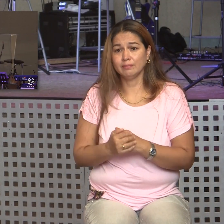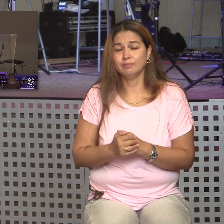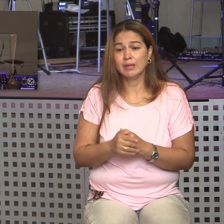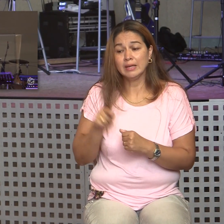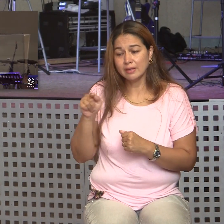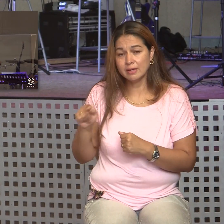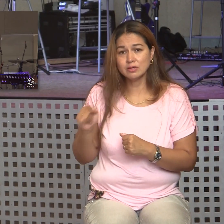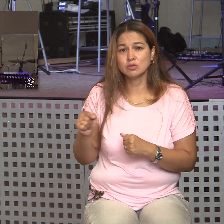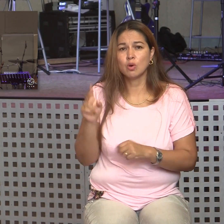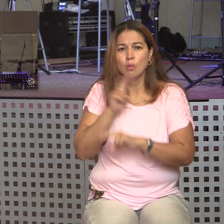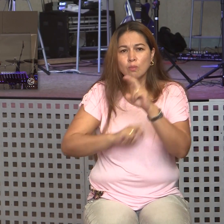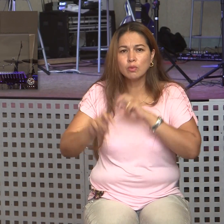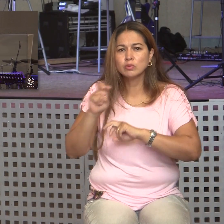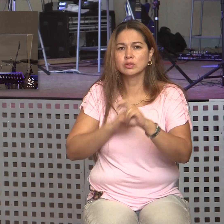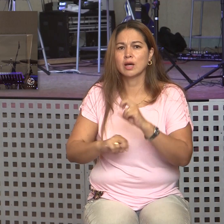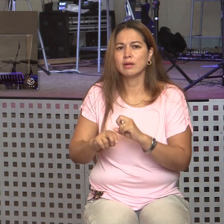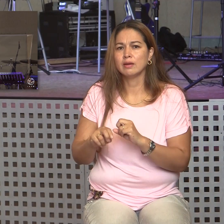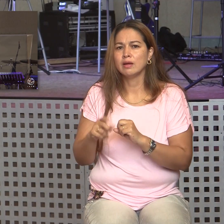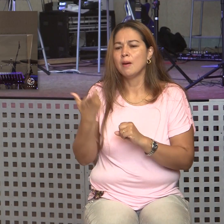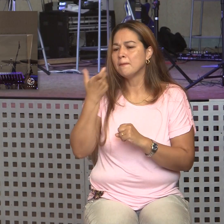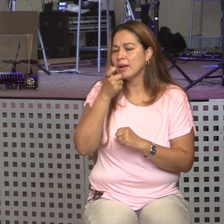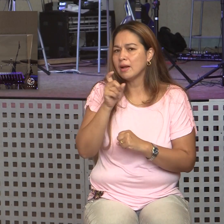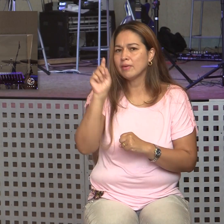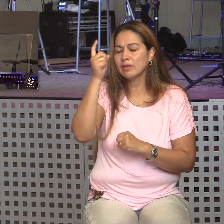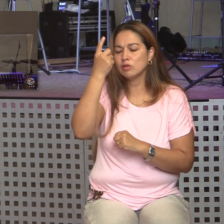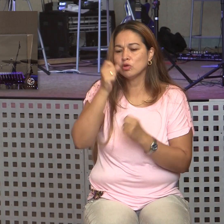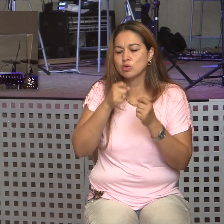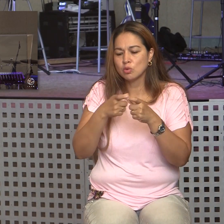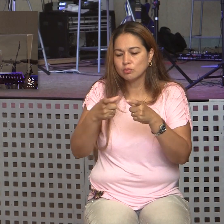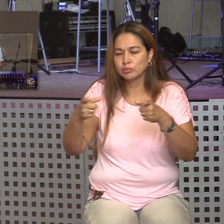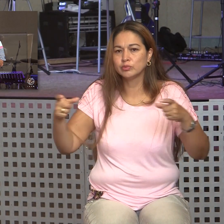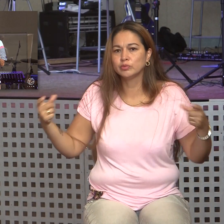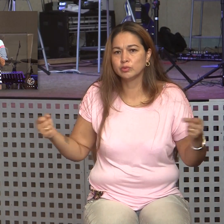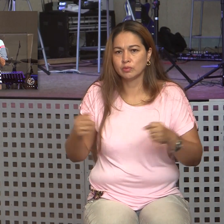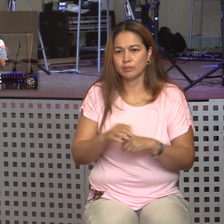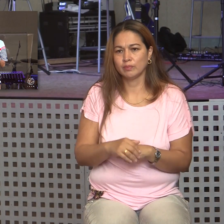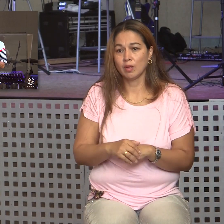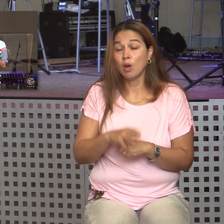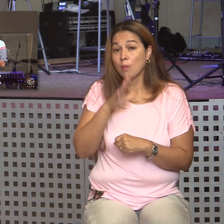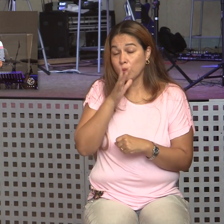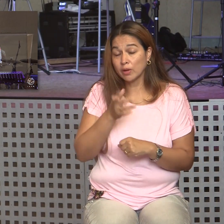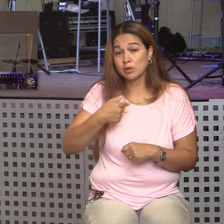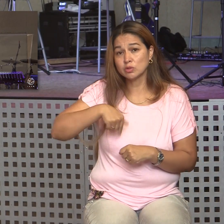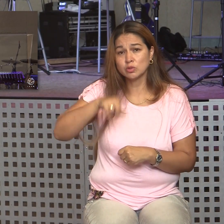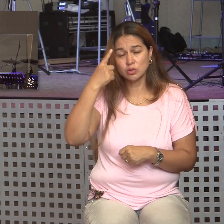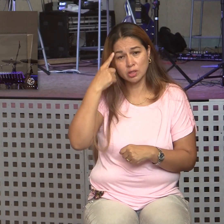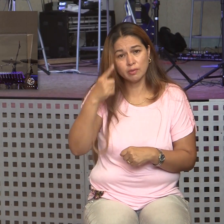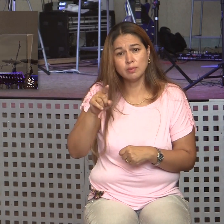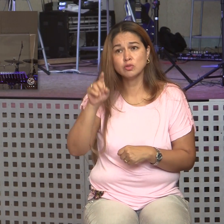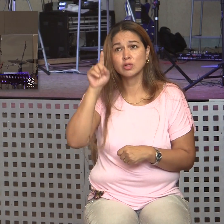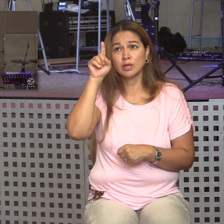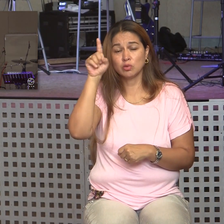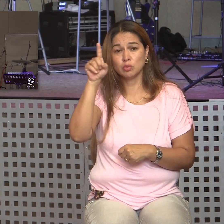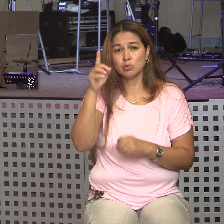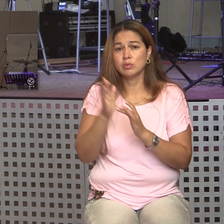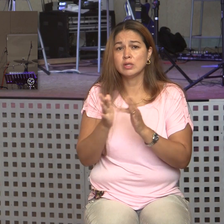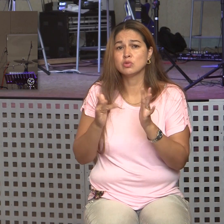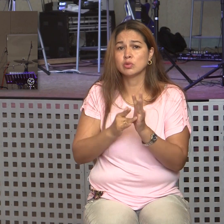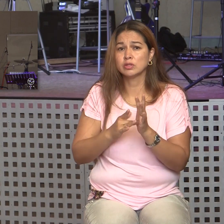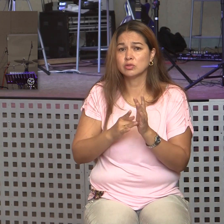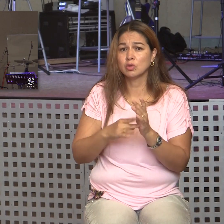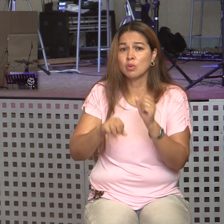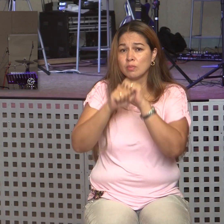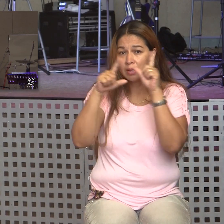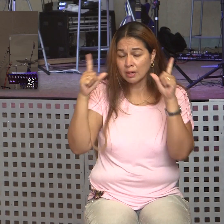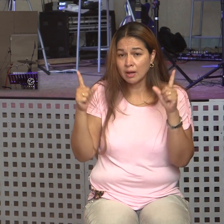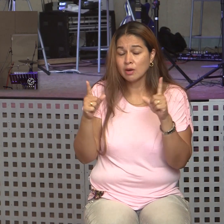del tema, que tú vas a seguir extendiendo tu mano y sanando y haciendo milagros y prodigios y señales en todo